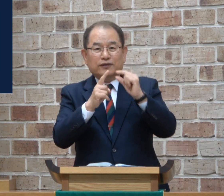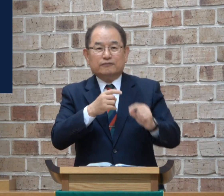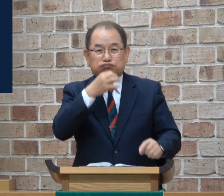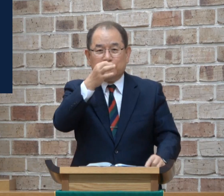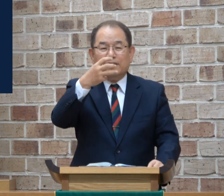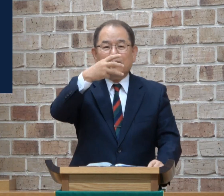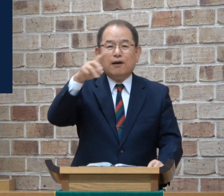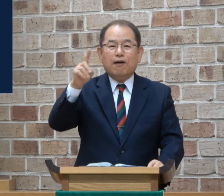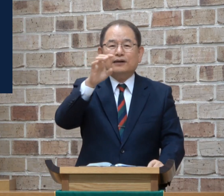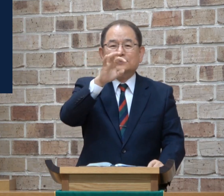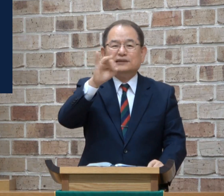라이브,